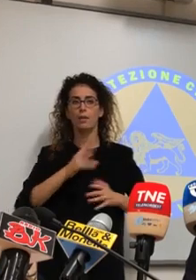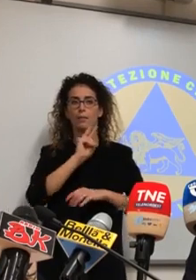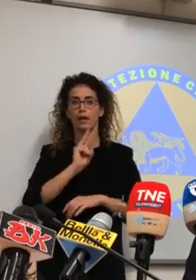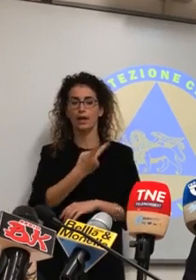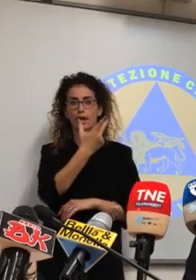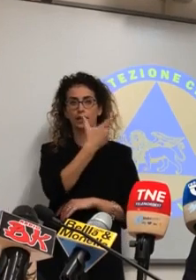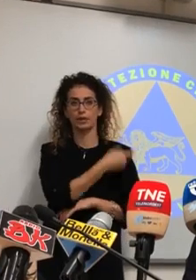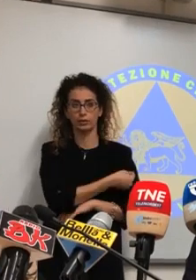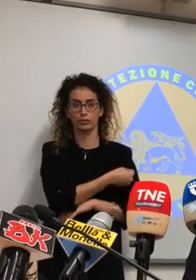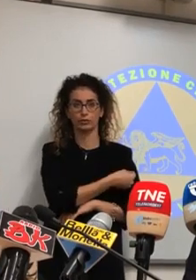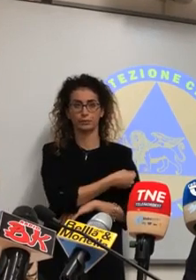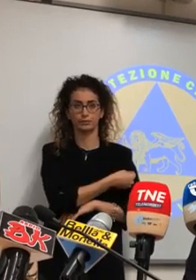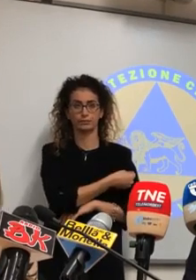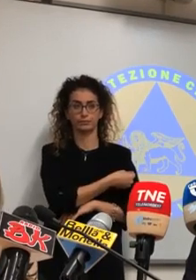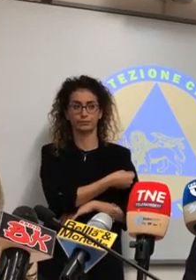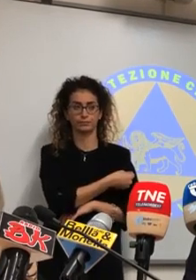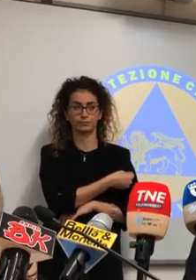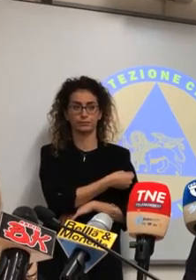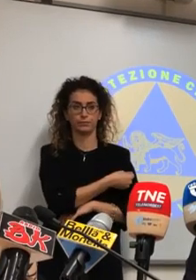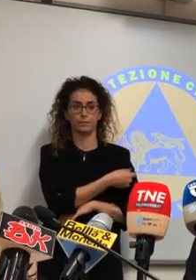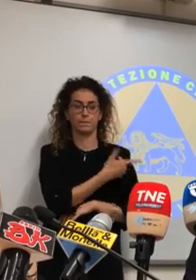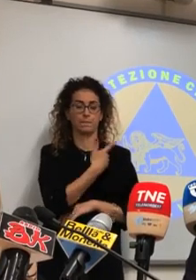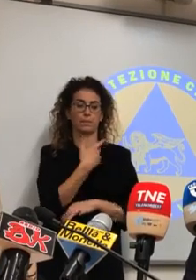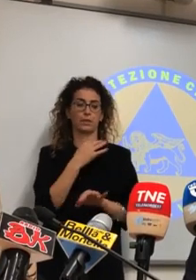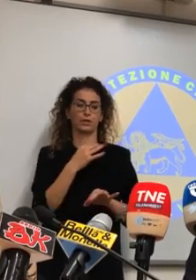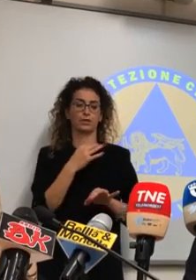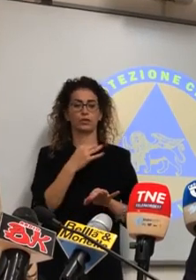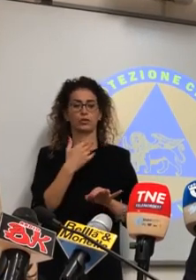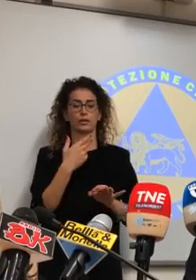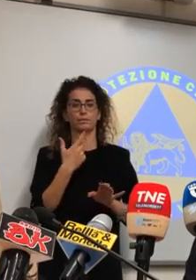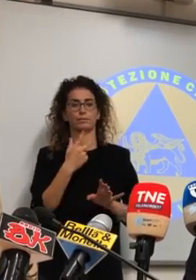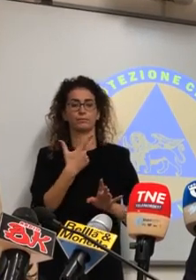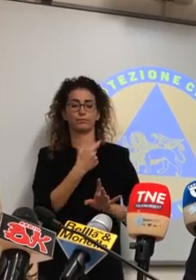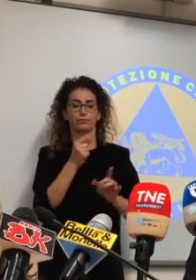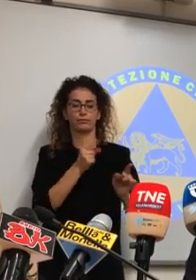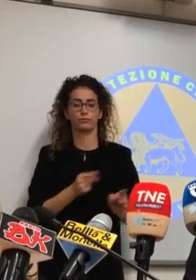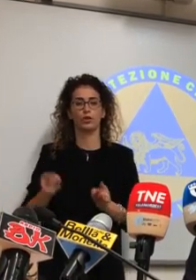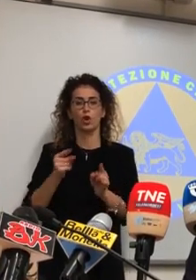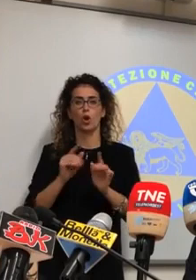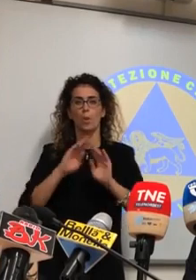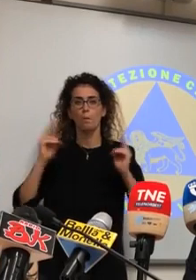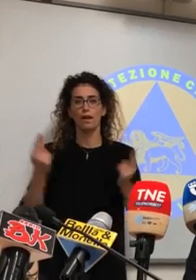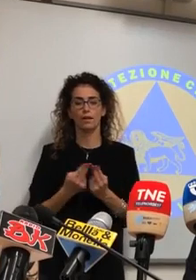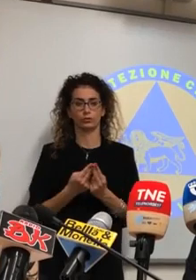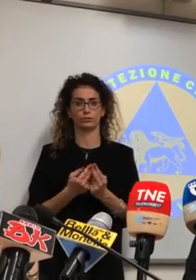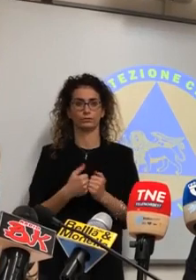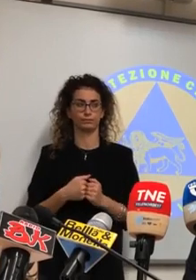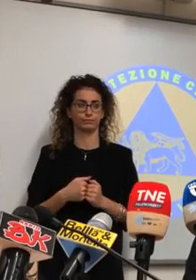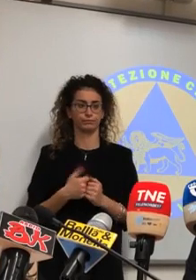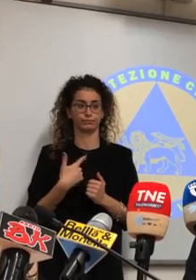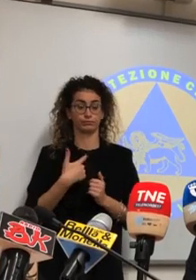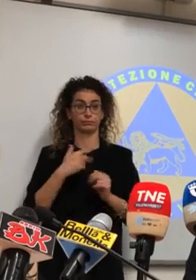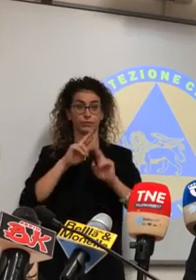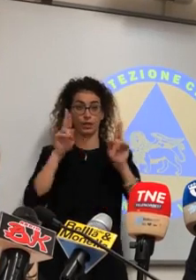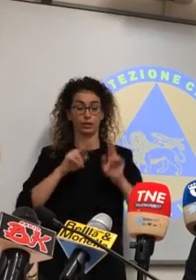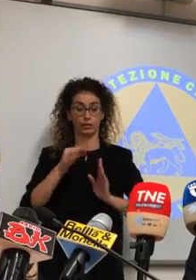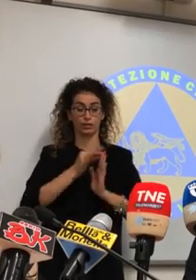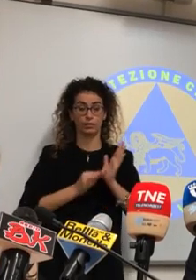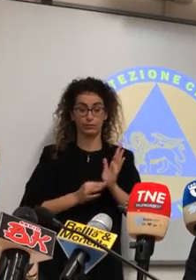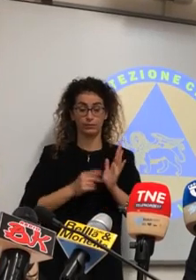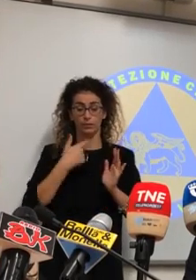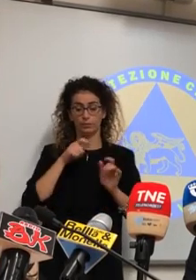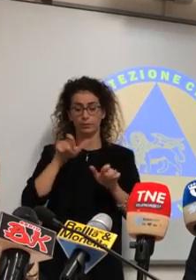dose per avere un ciclo vaccinale che si definisce completo. Addirittura le linee guida internazionali dicono che i